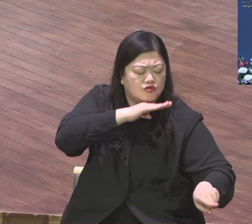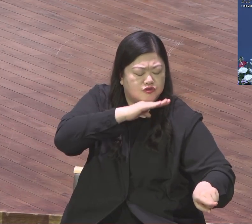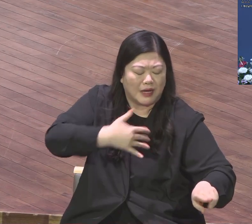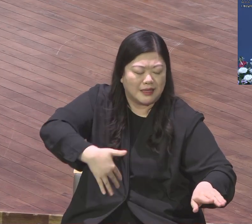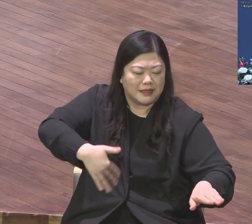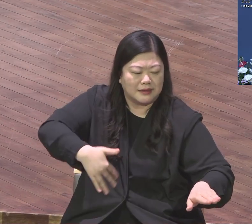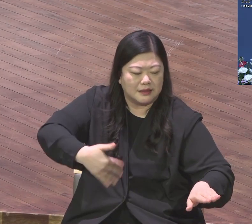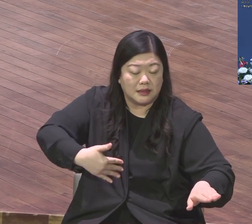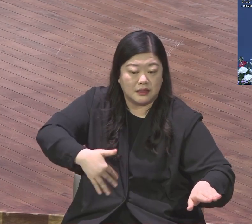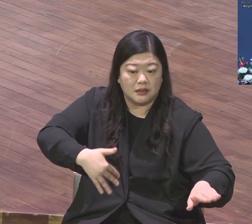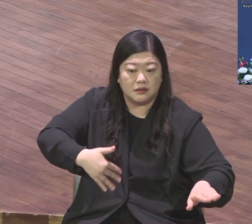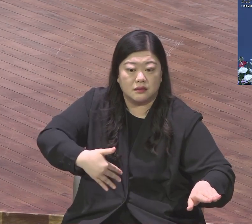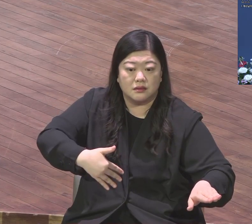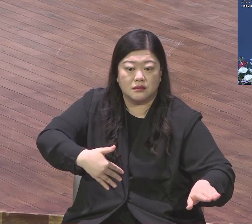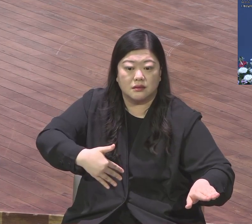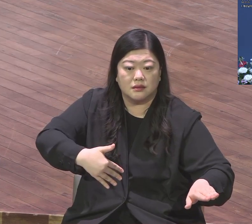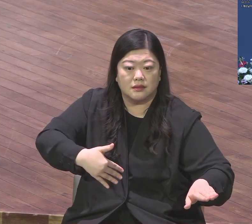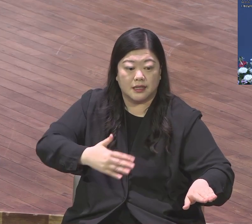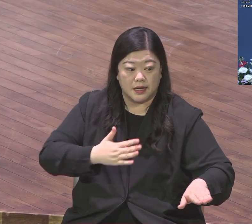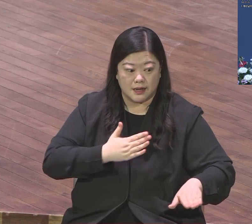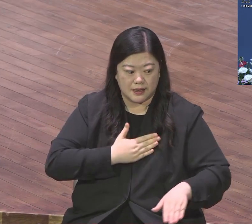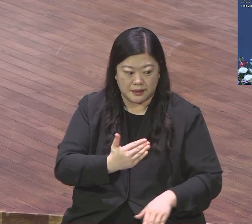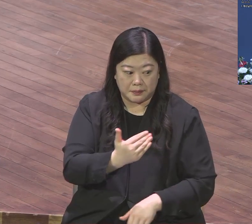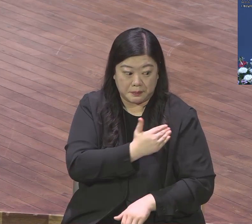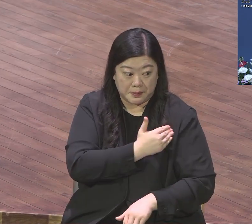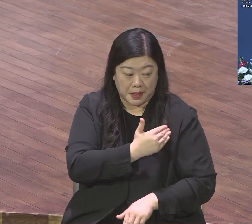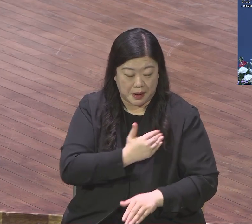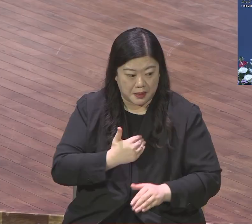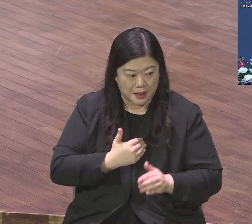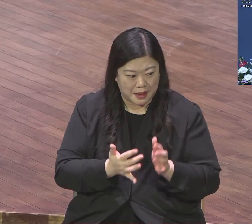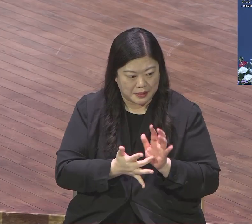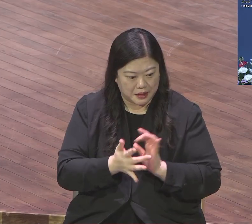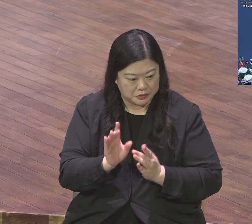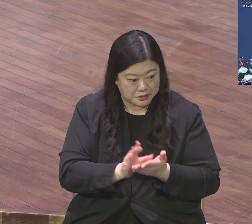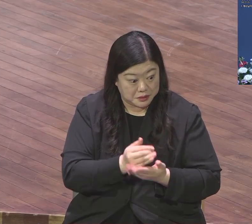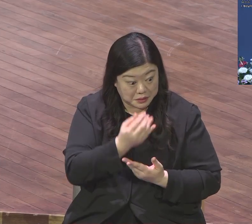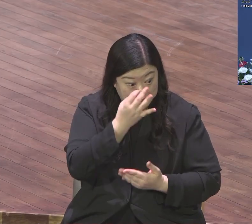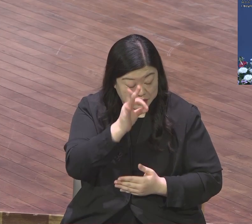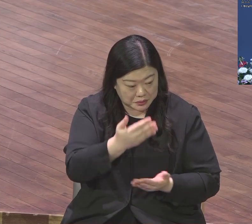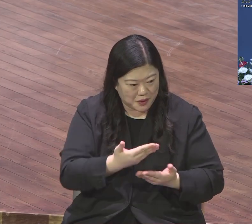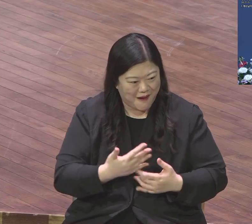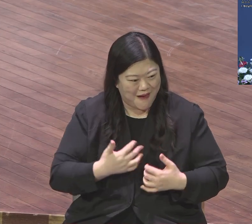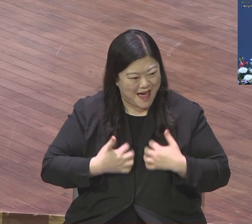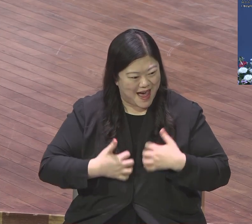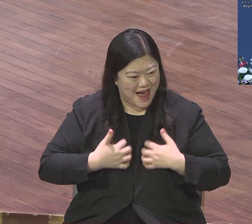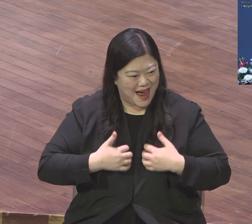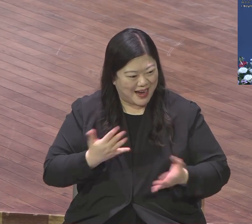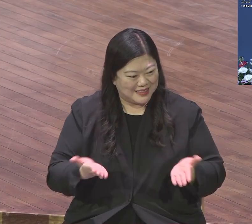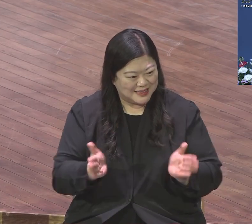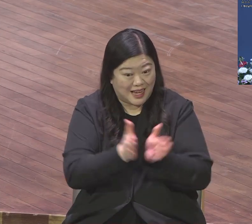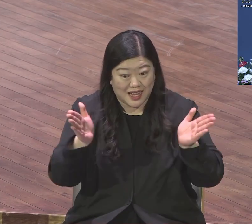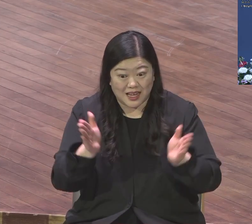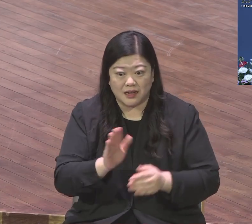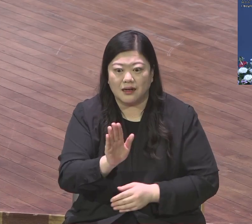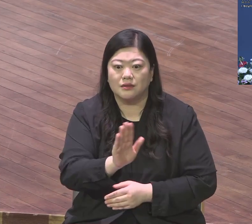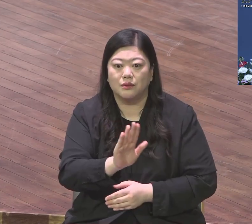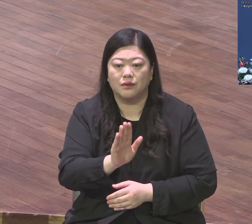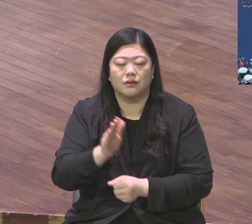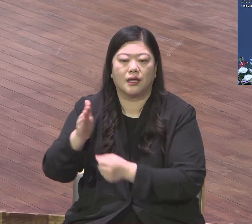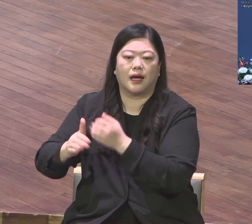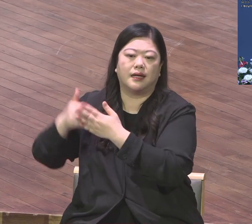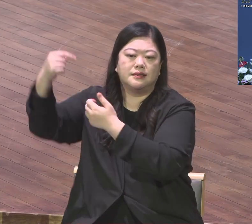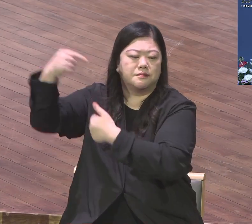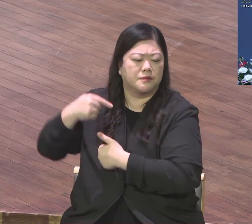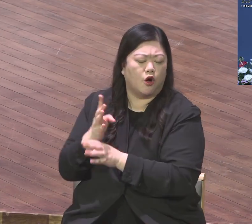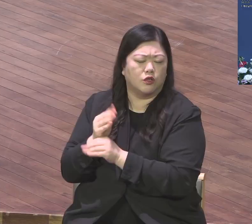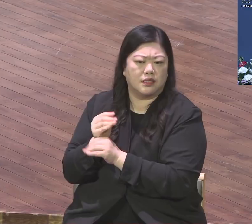철저하게 감정이 아니라 기분이 아니라 하나님의 응답, 시간표를 기다리는